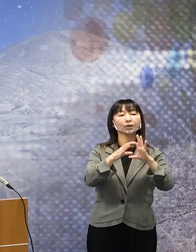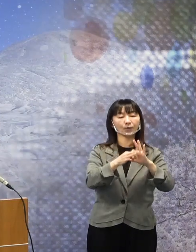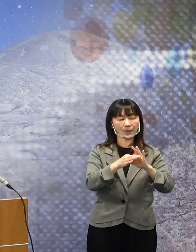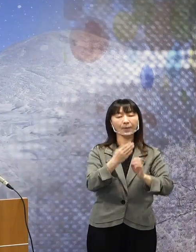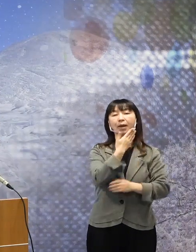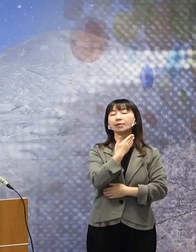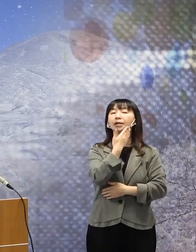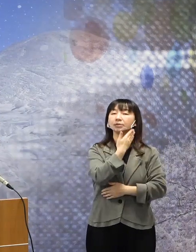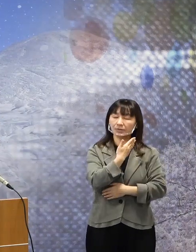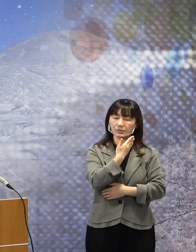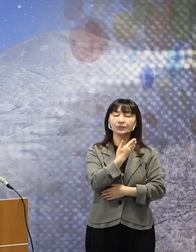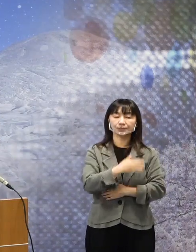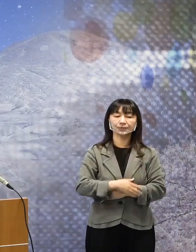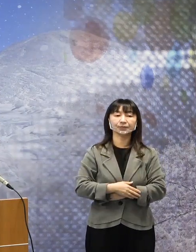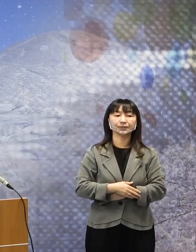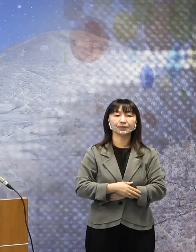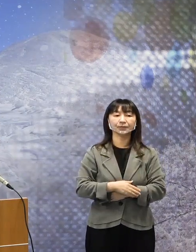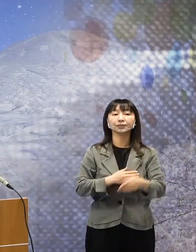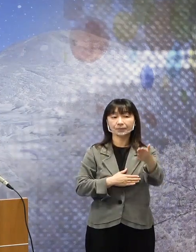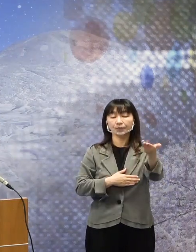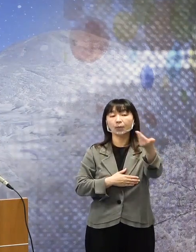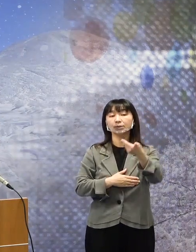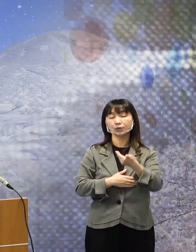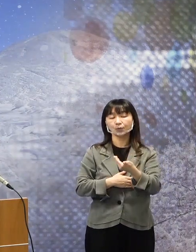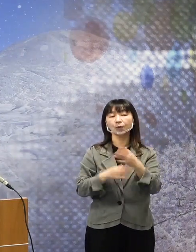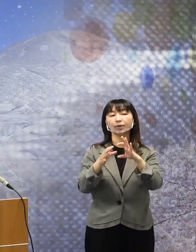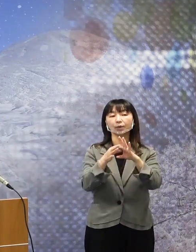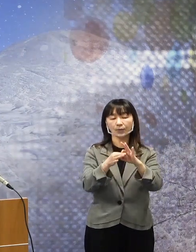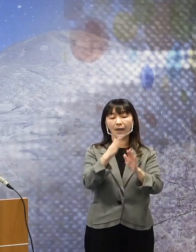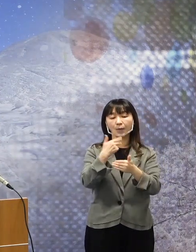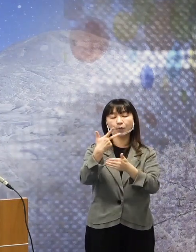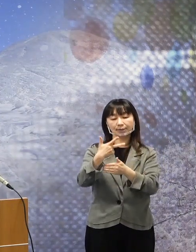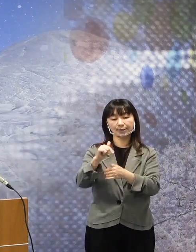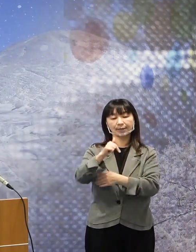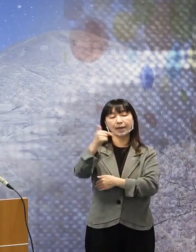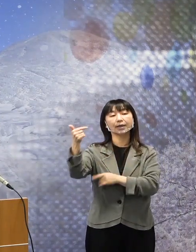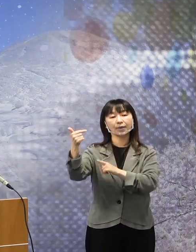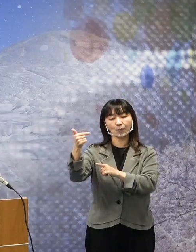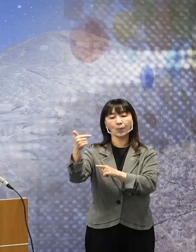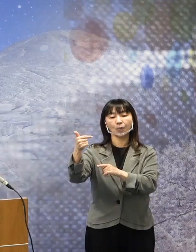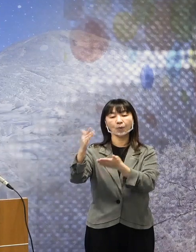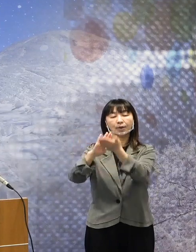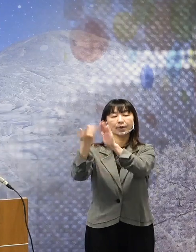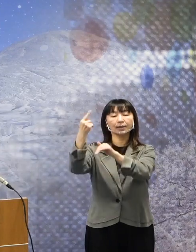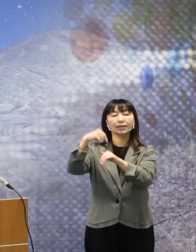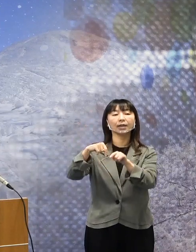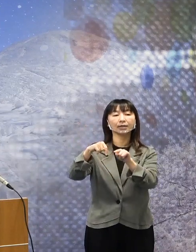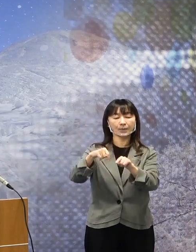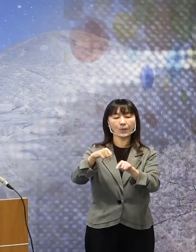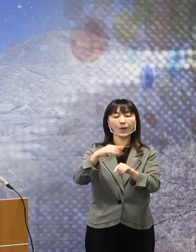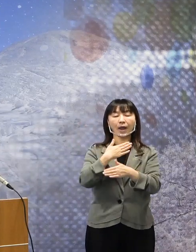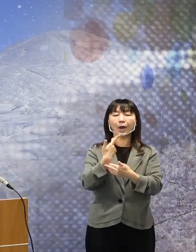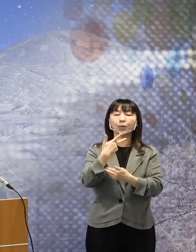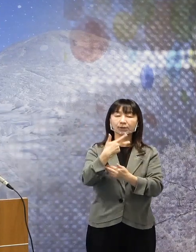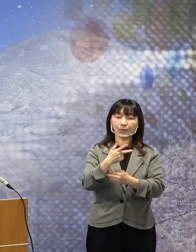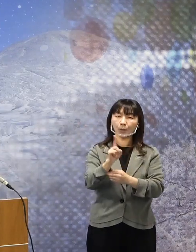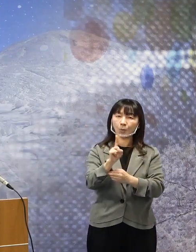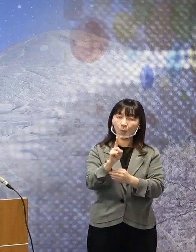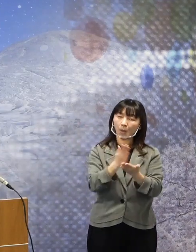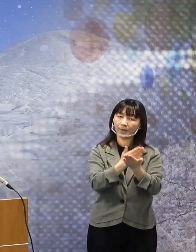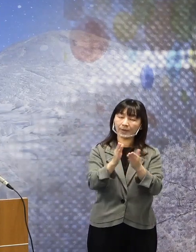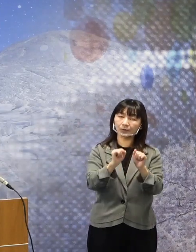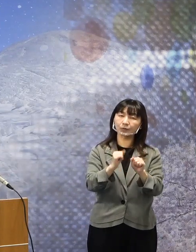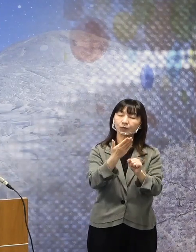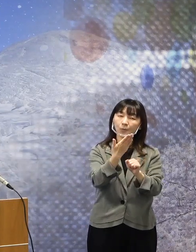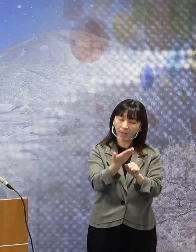大切なことだと思います。まあ、デイリーさんのご質問ですので、例えば青森市以外にも県内でも当然青森市はどういうふうに判定されるんだ